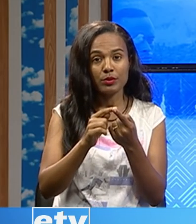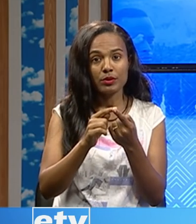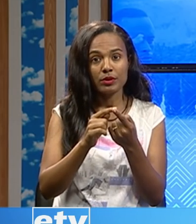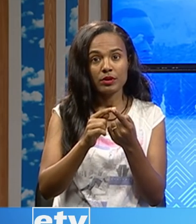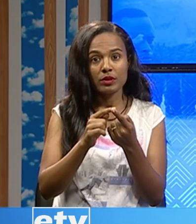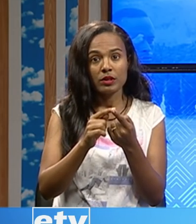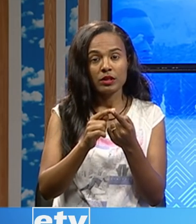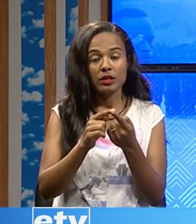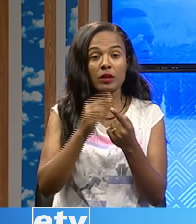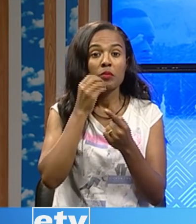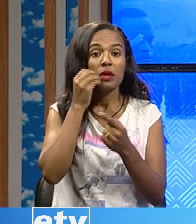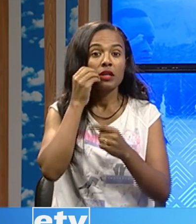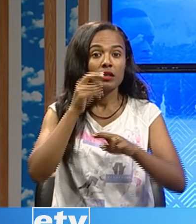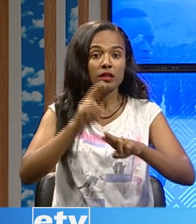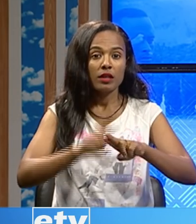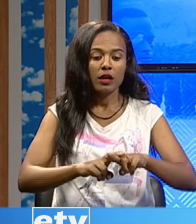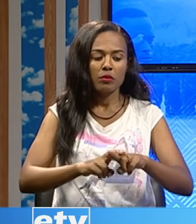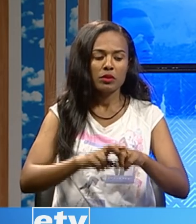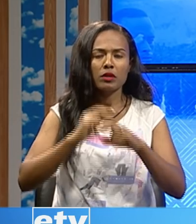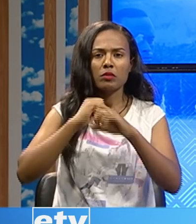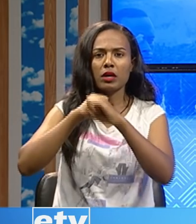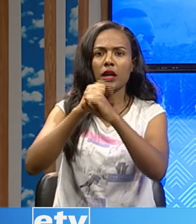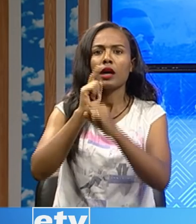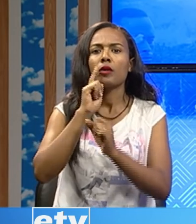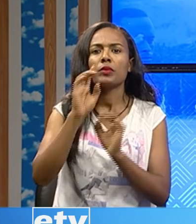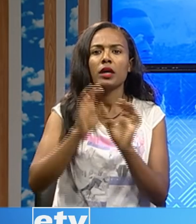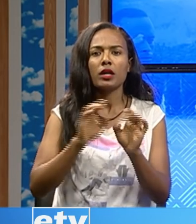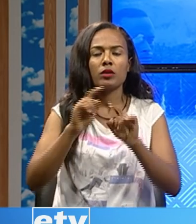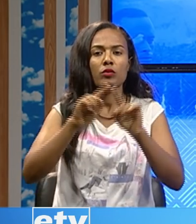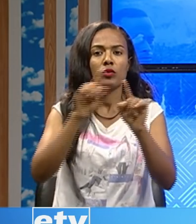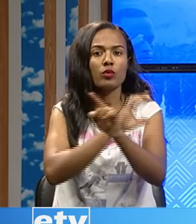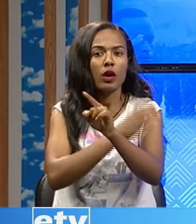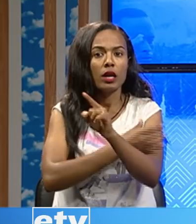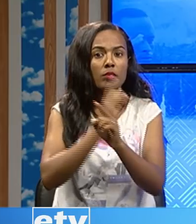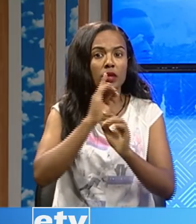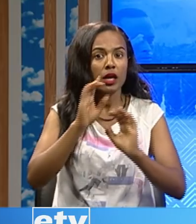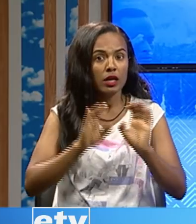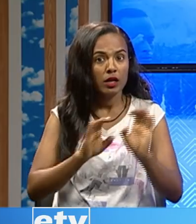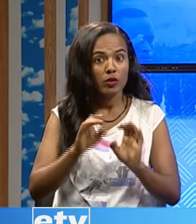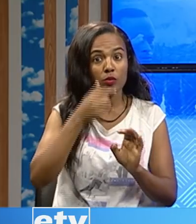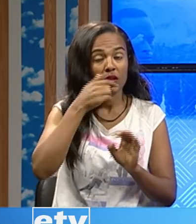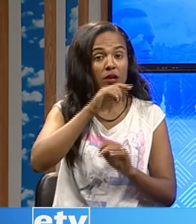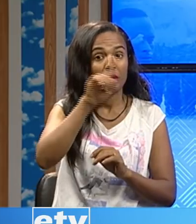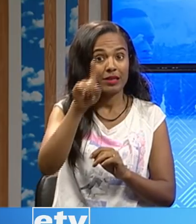አይደለም። ቤት ተቀምጠን ወከላካያምን እያደረገ ነው ልዩ ኃይልን እያደረገ ነው በማለት በመጠየቅ